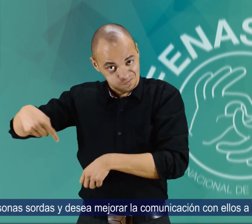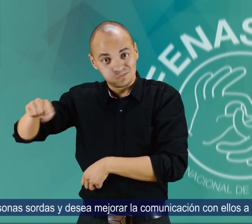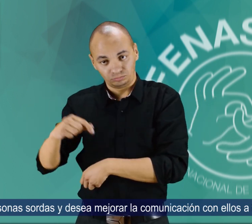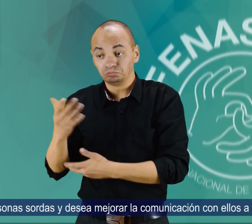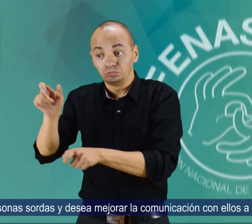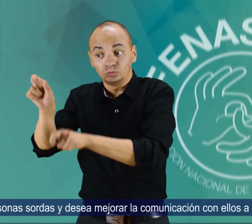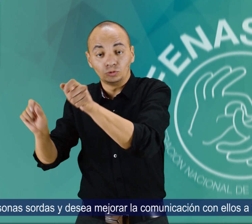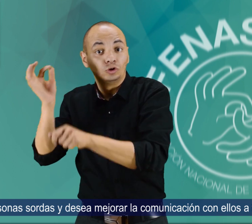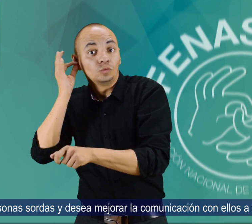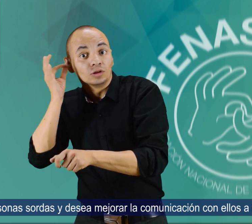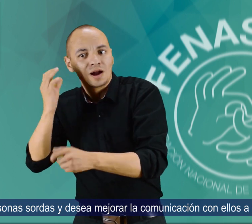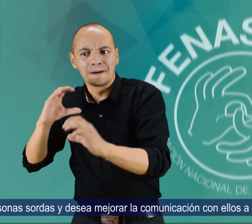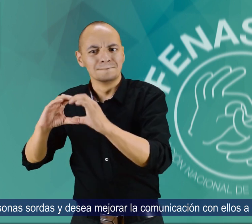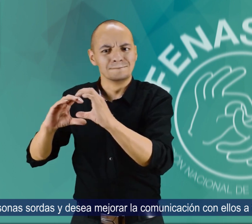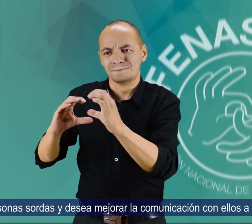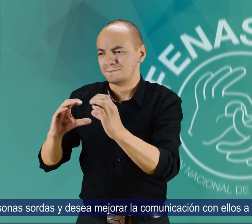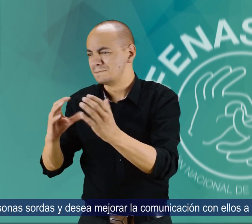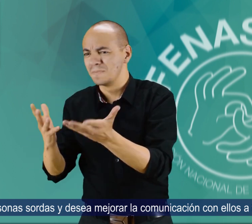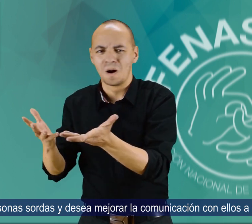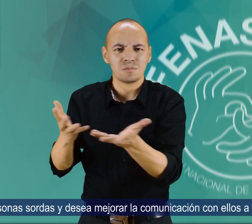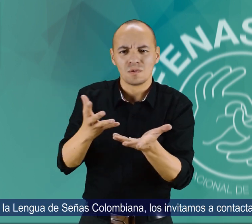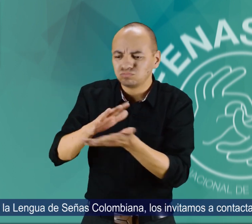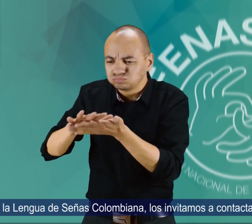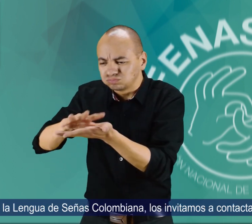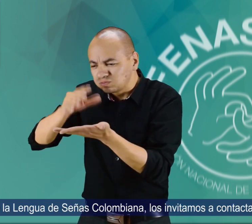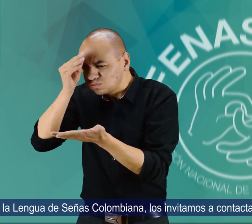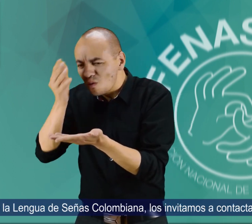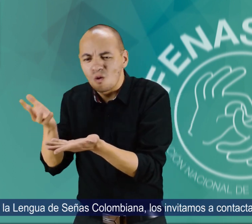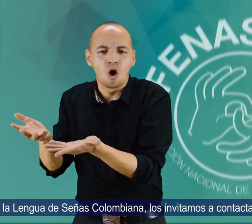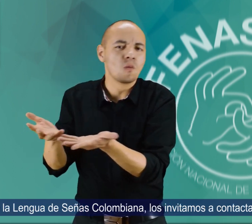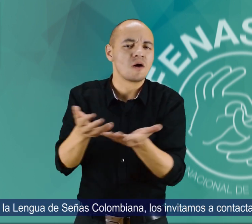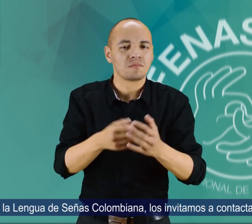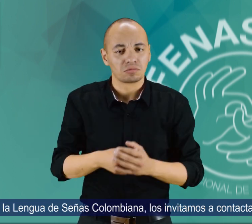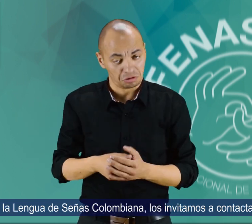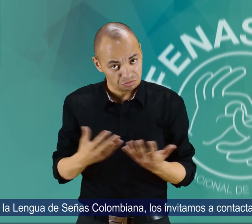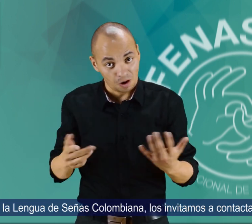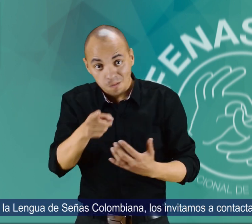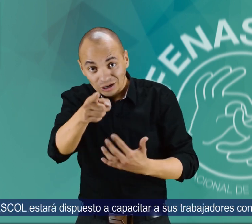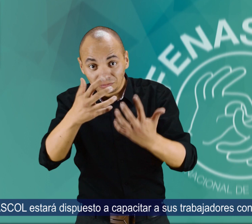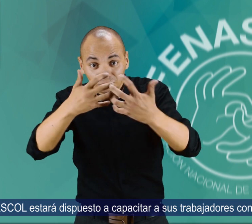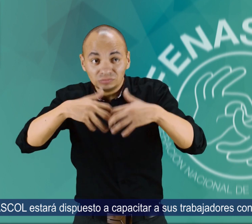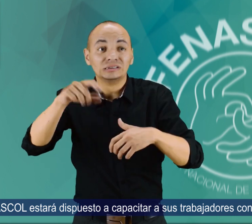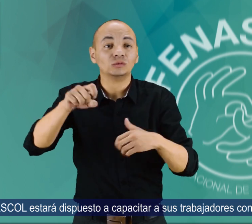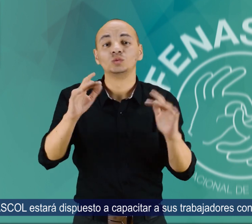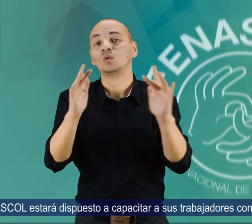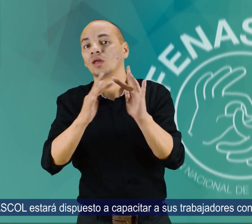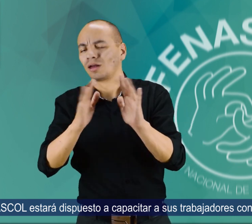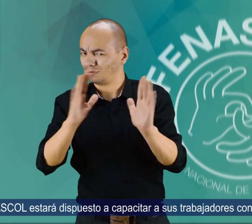mejorar la comunicación con ellos a través de la lengua de señas colombiana, los invitamos a contactarnos. Fenascol estará